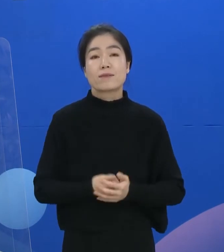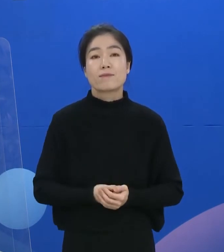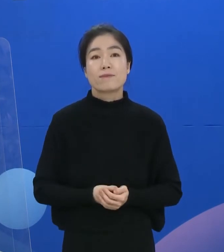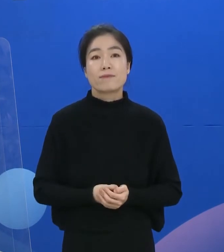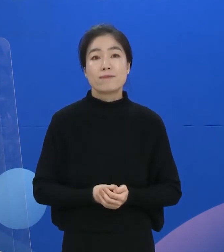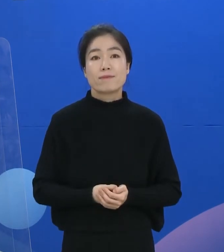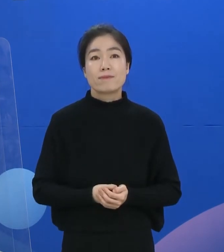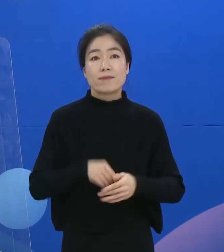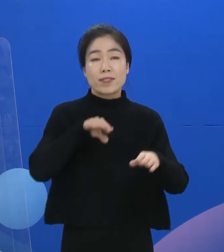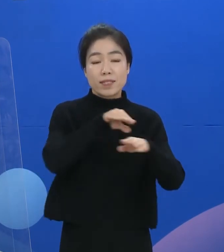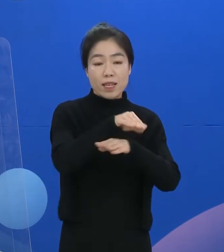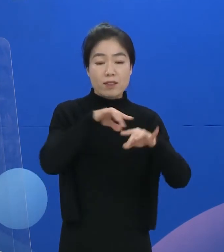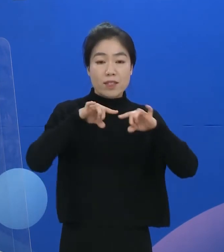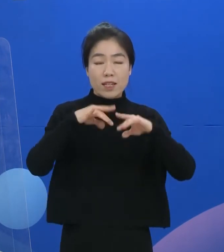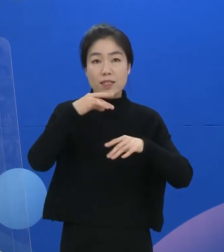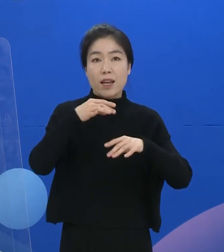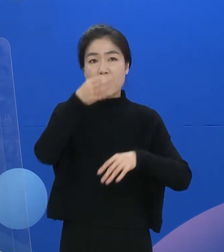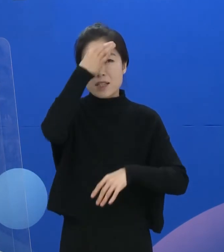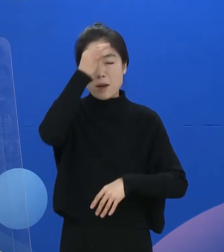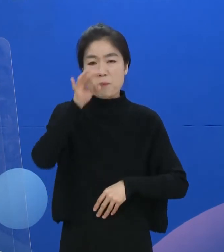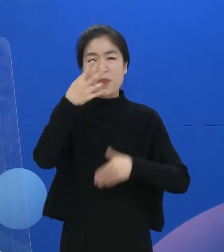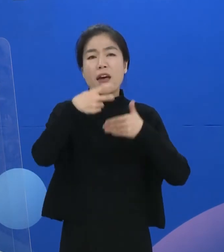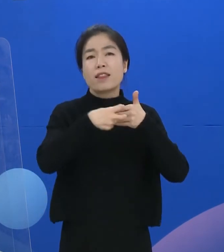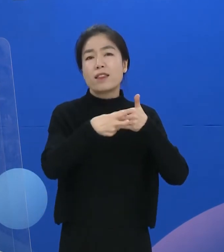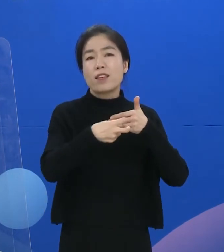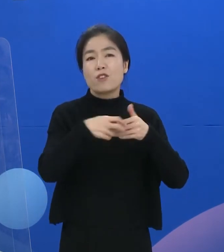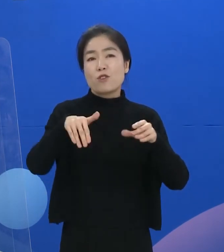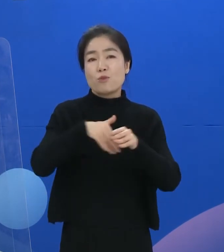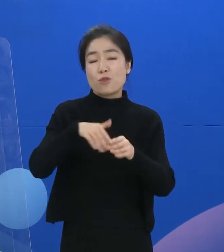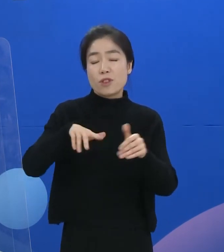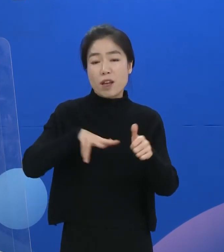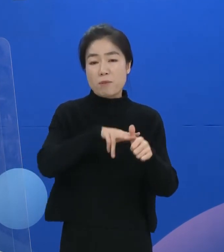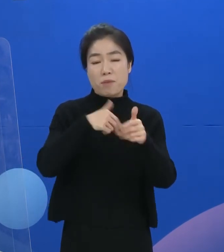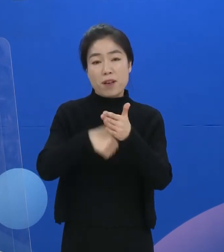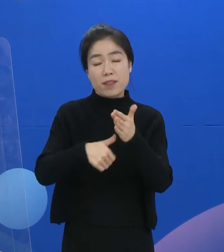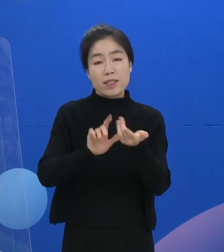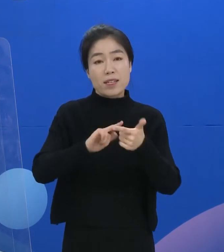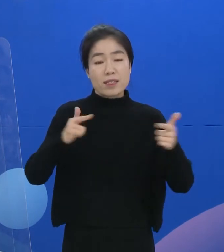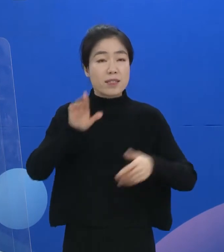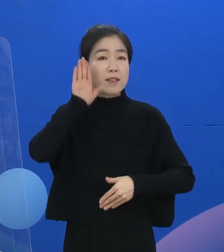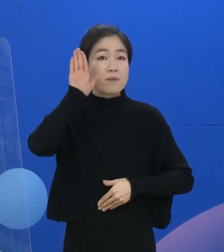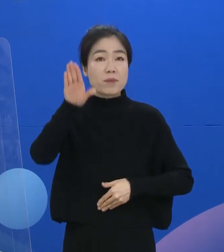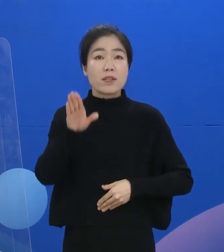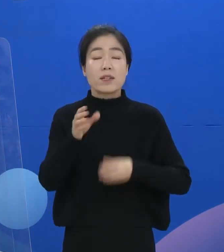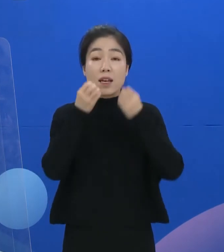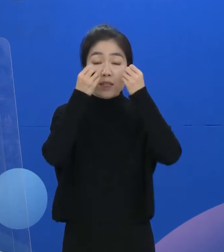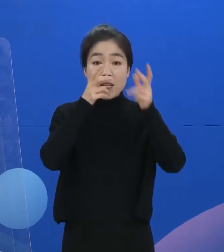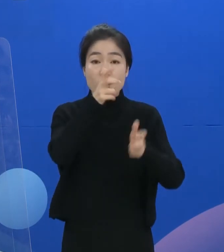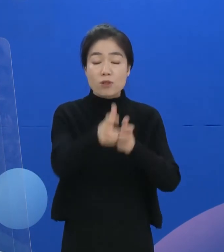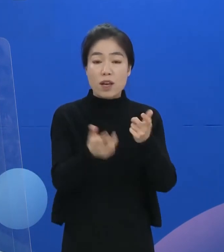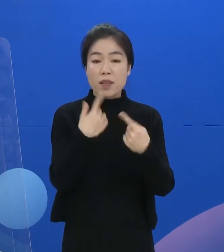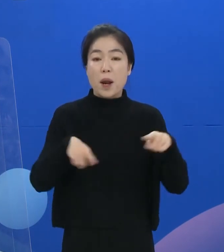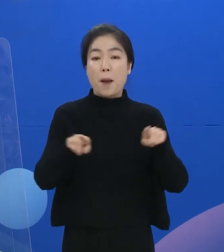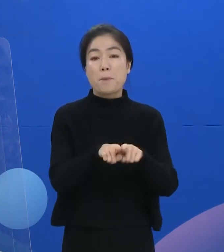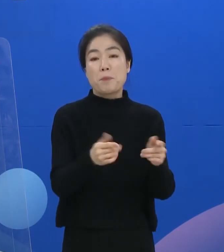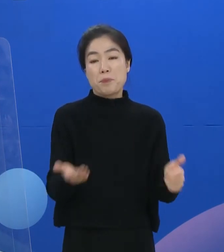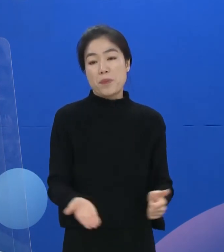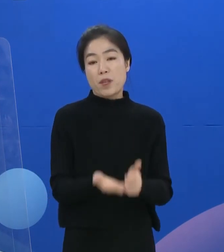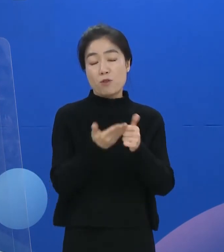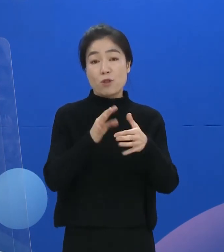인공지능기반의 빛고을 스마트 메가 스위치를 만들겠습니다 자동차 에너지